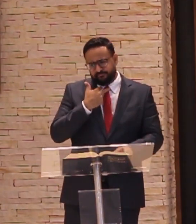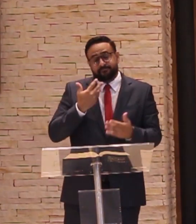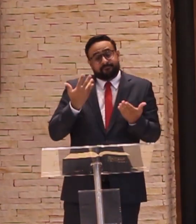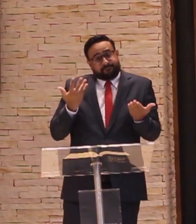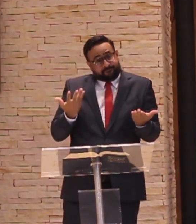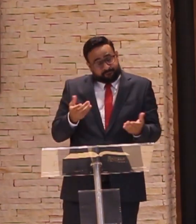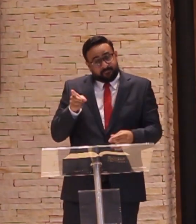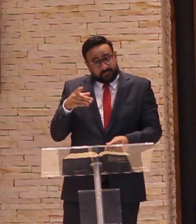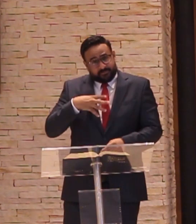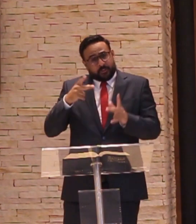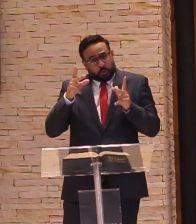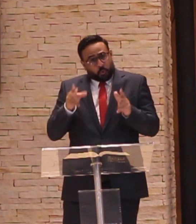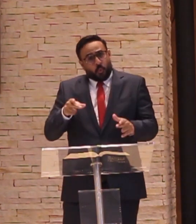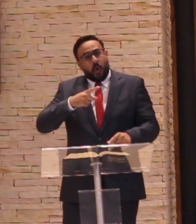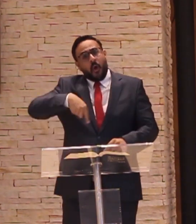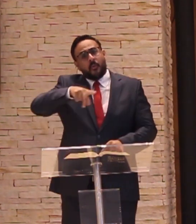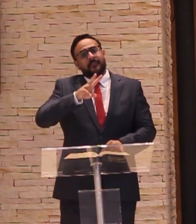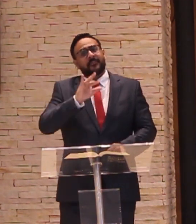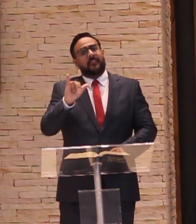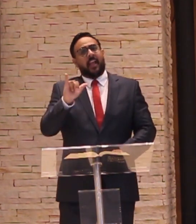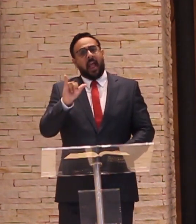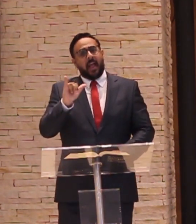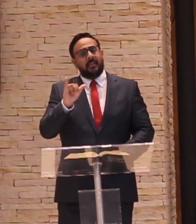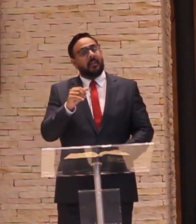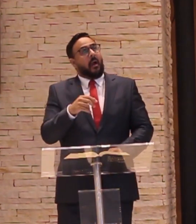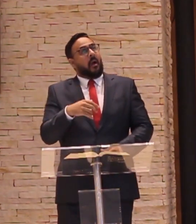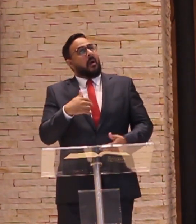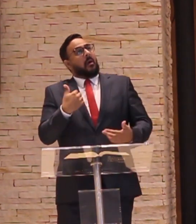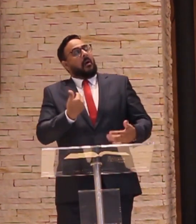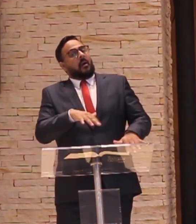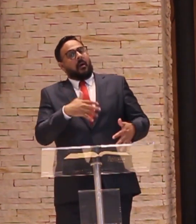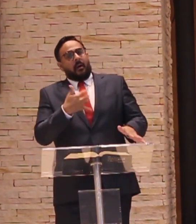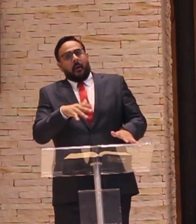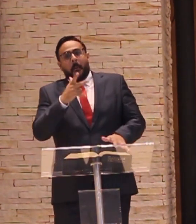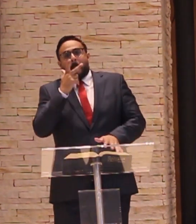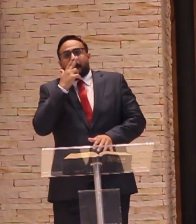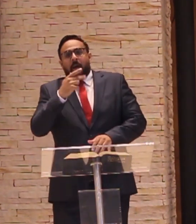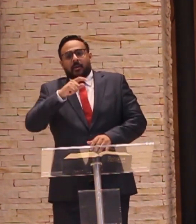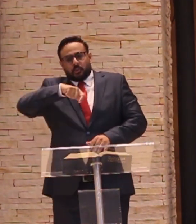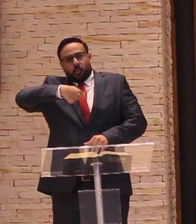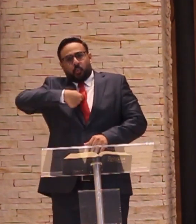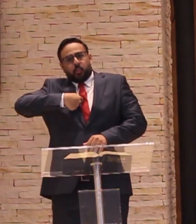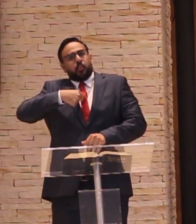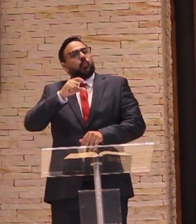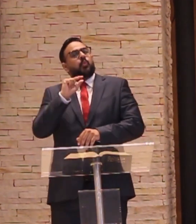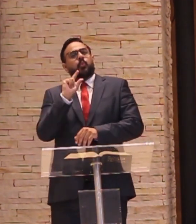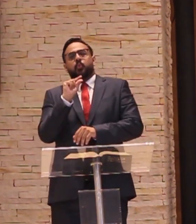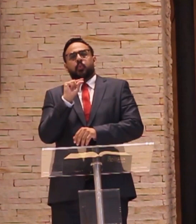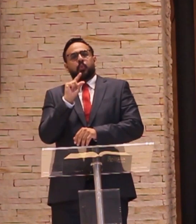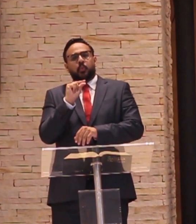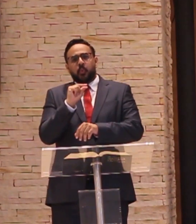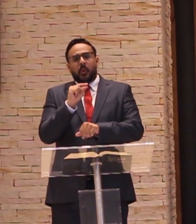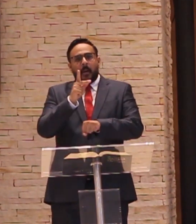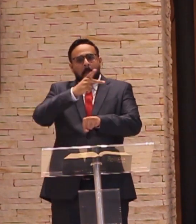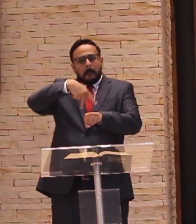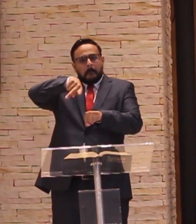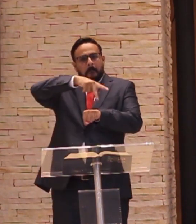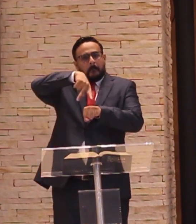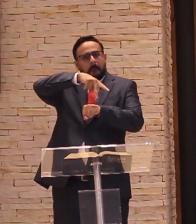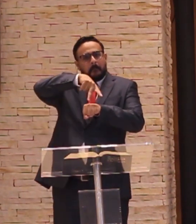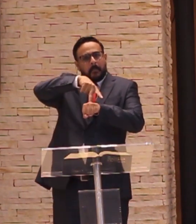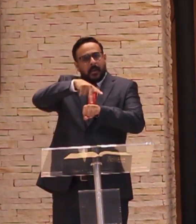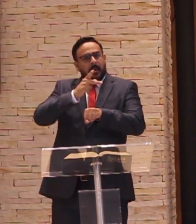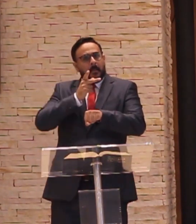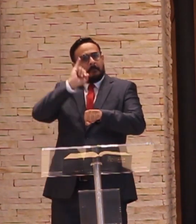à quantidade de filhos que Abraão teria. Assim, Abraão ficou conhecido como